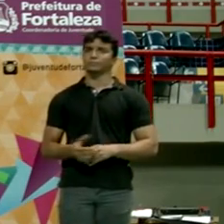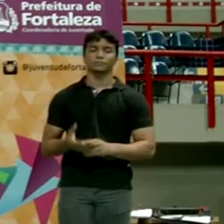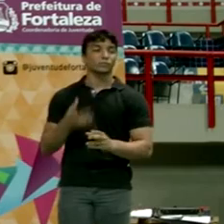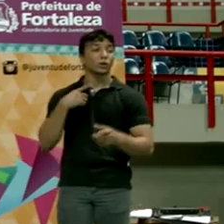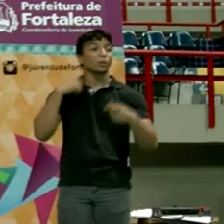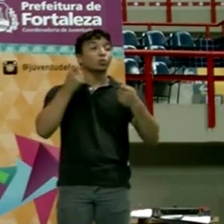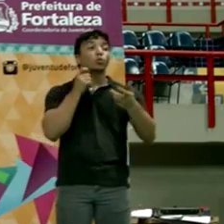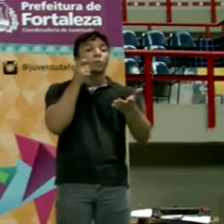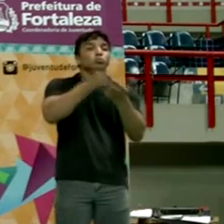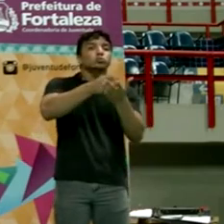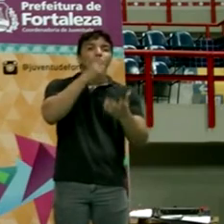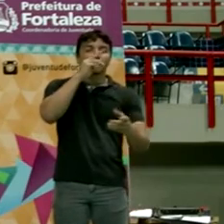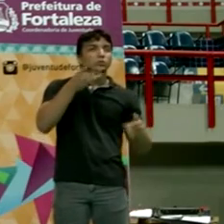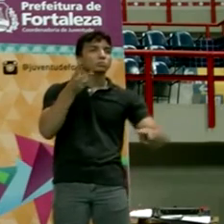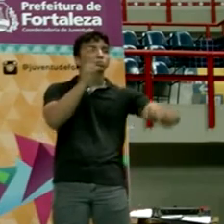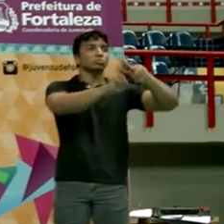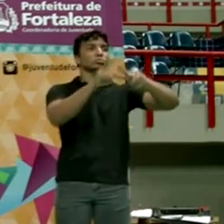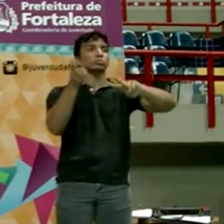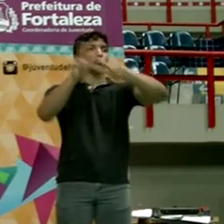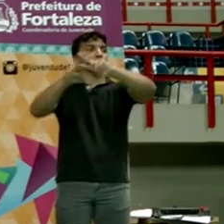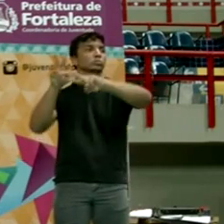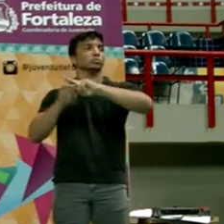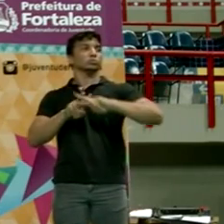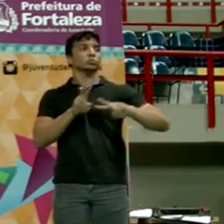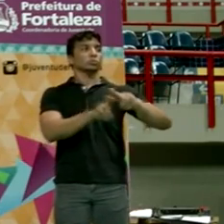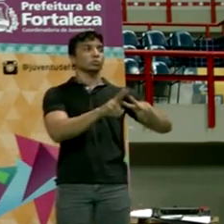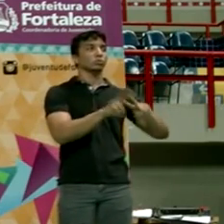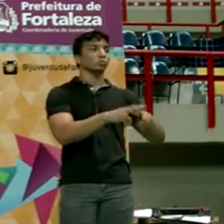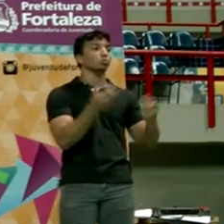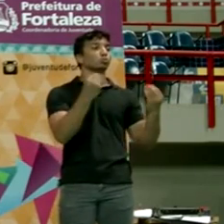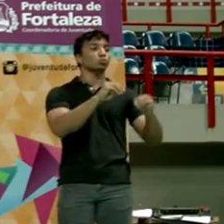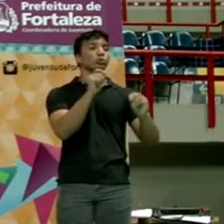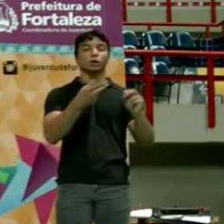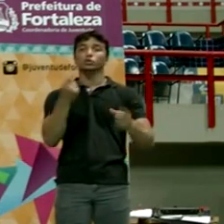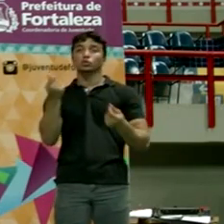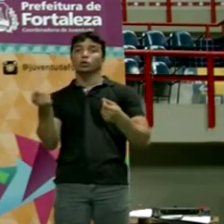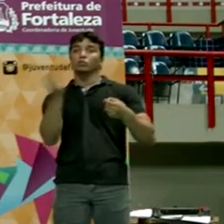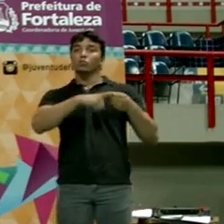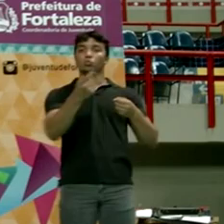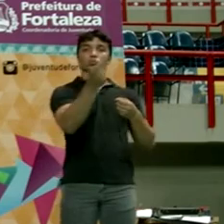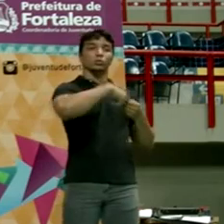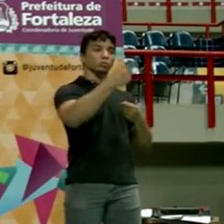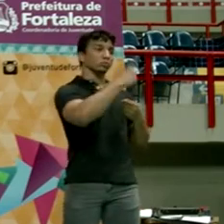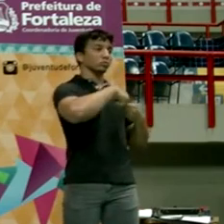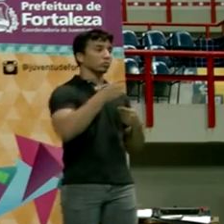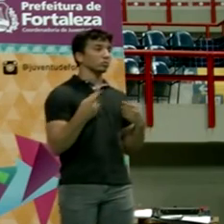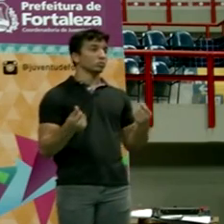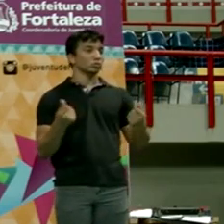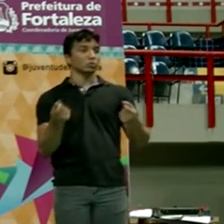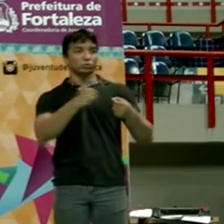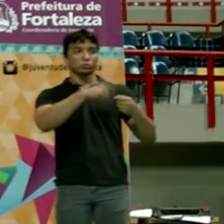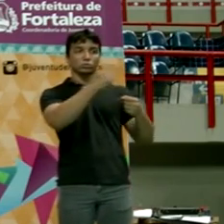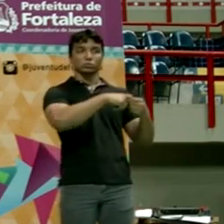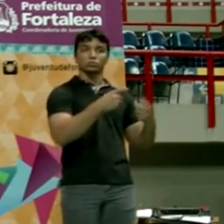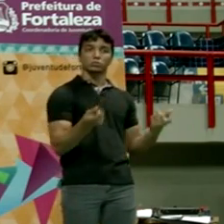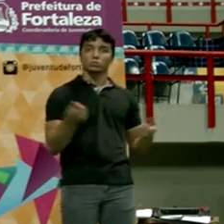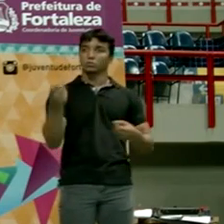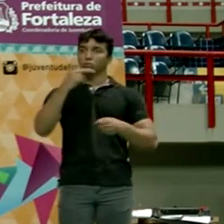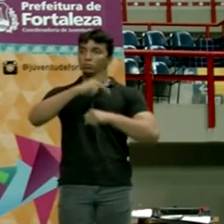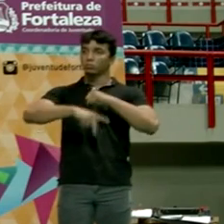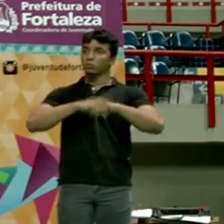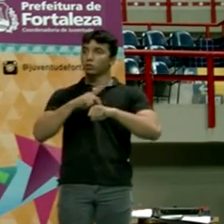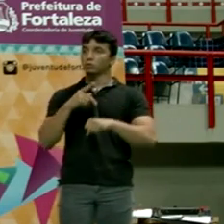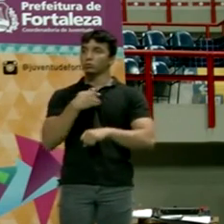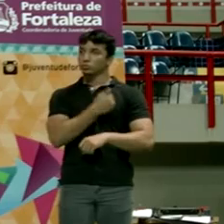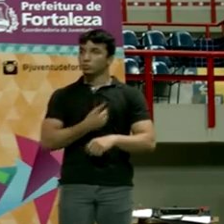isso, punir, botar na cadeia e colocar o dinheiro de volta, né? Trazer o dinheiro de volta para o país,